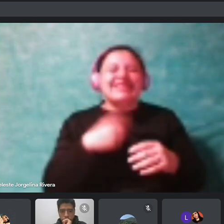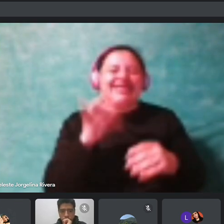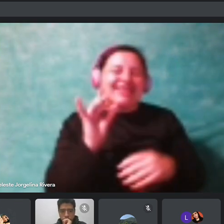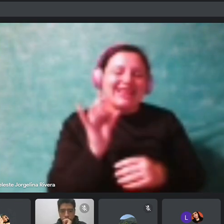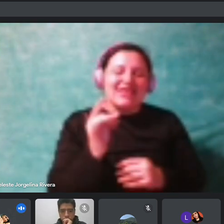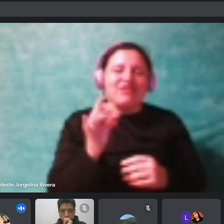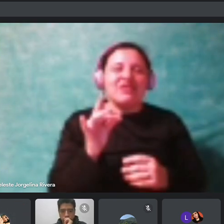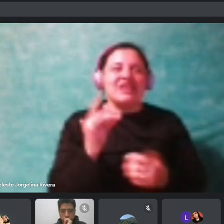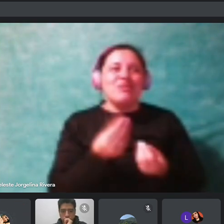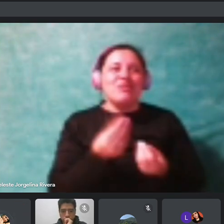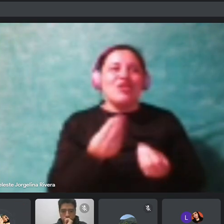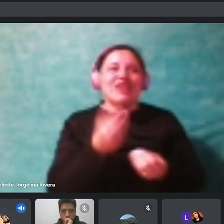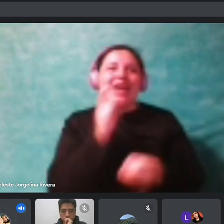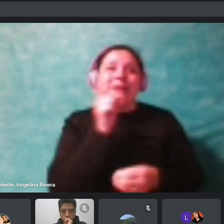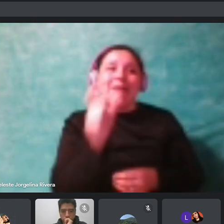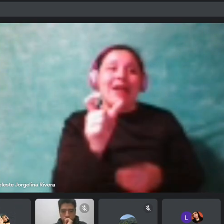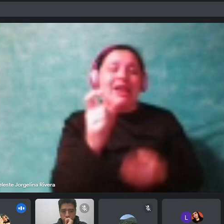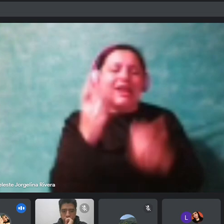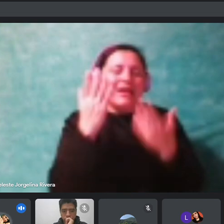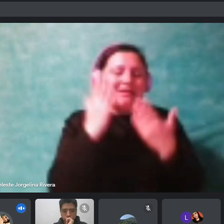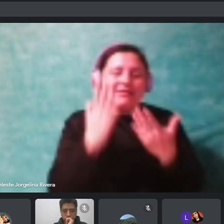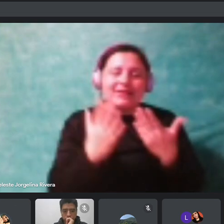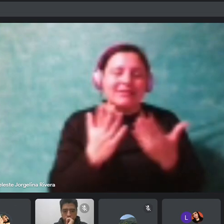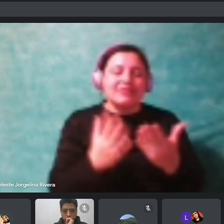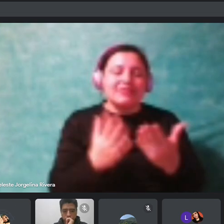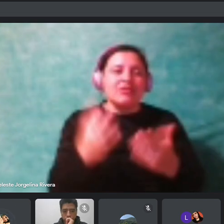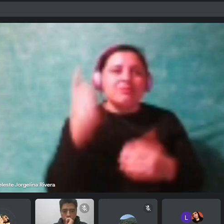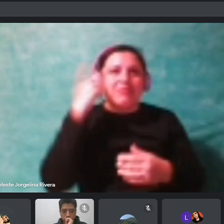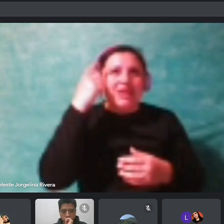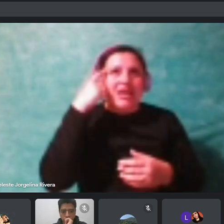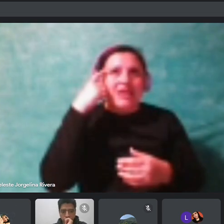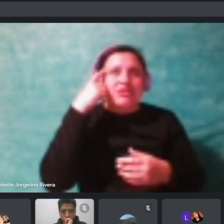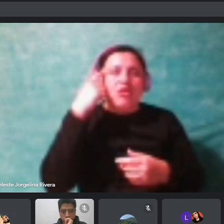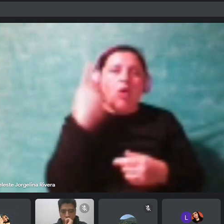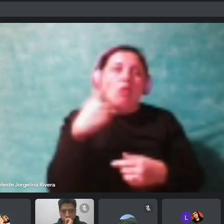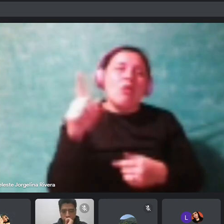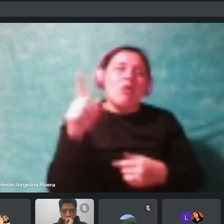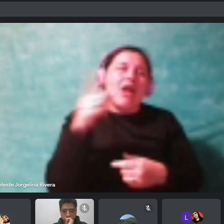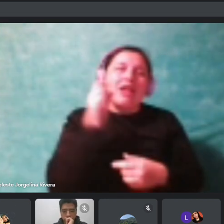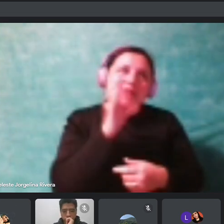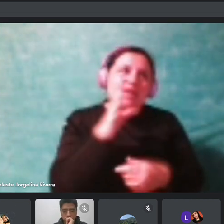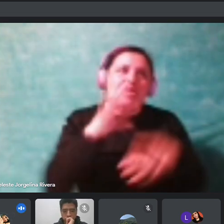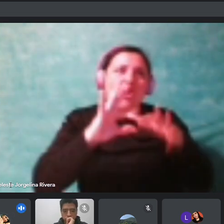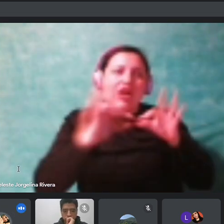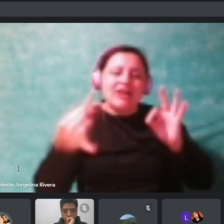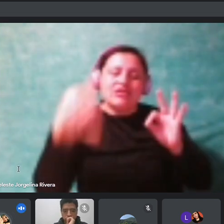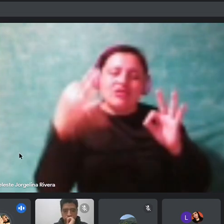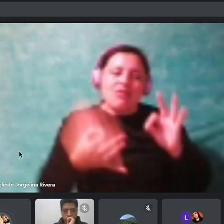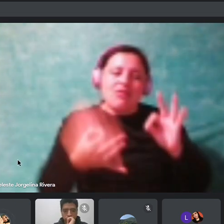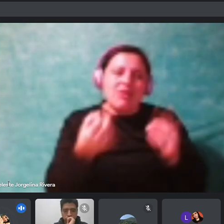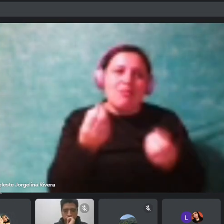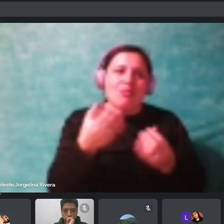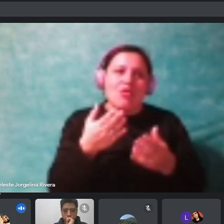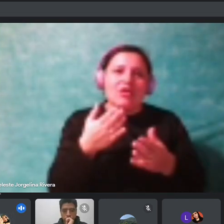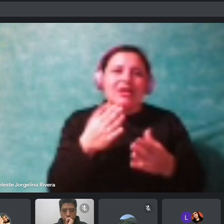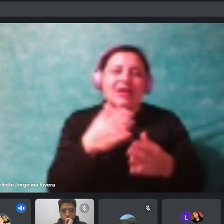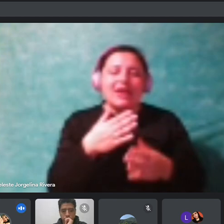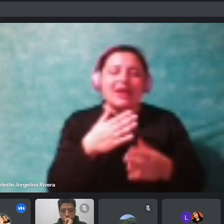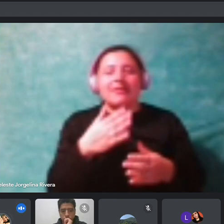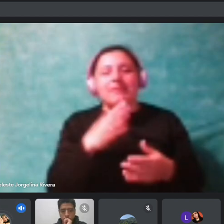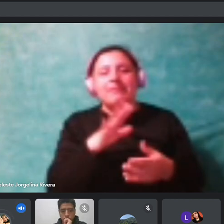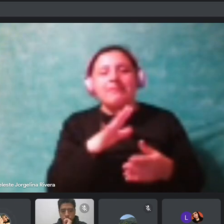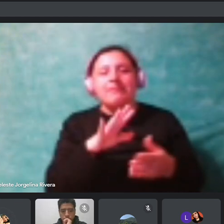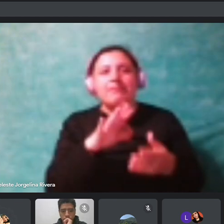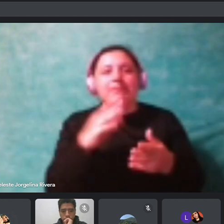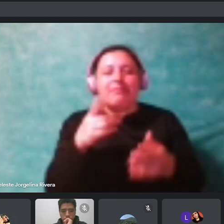literal. Claro, para sí. que sea más, más entendible, más cercana a una versión en castellano.